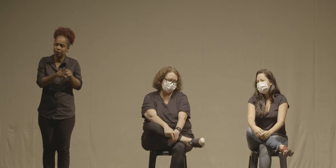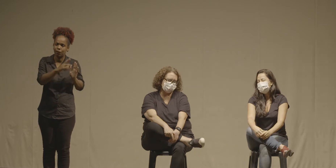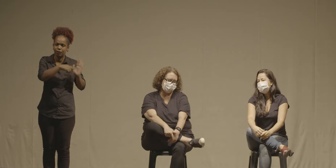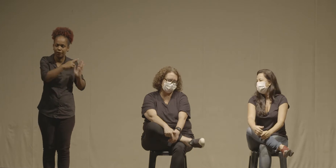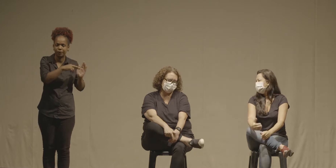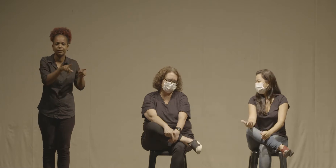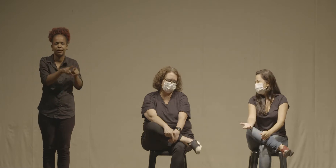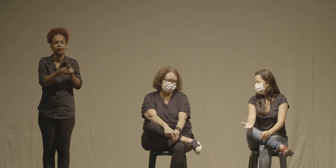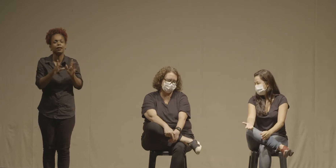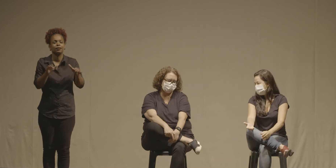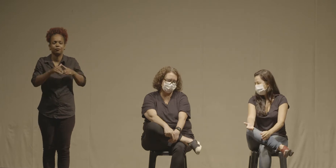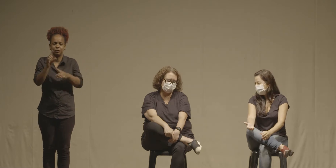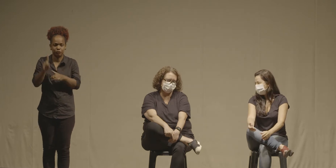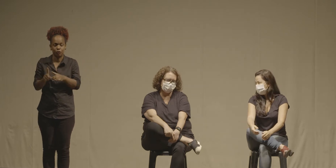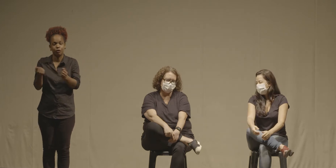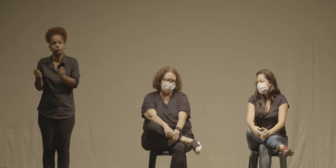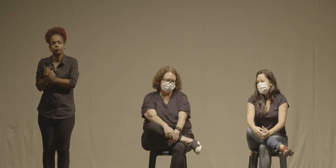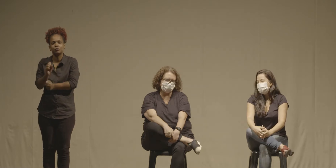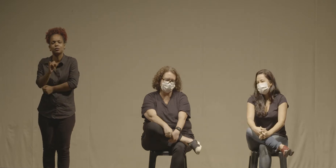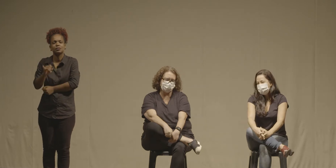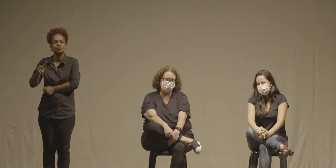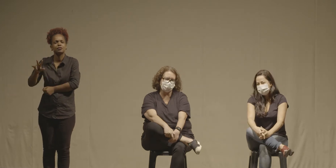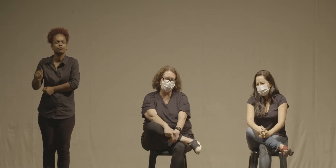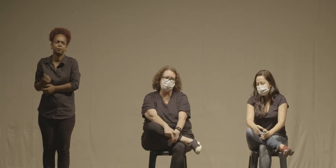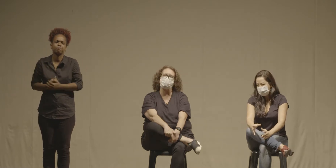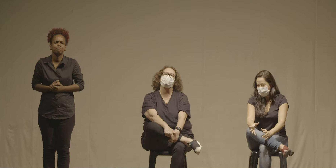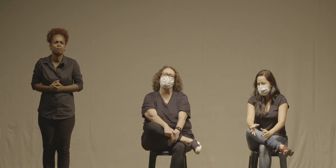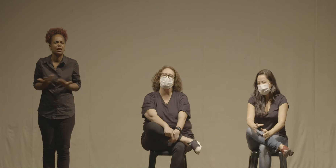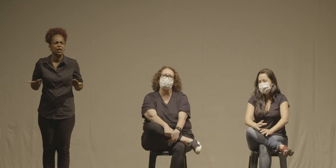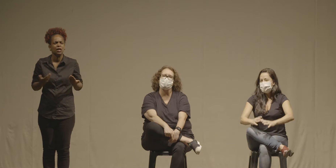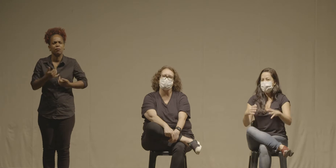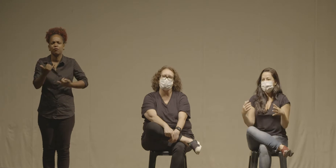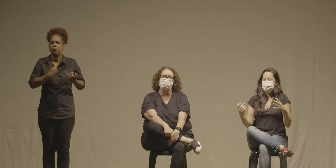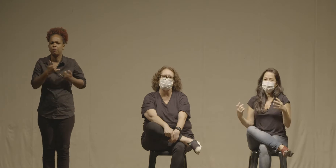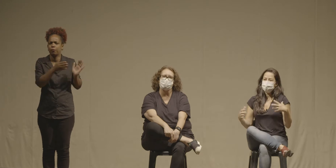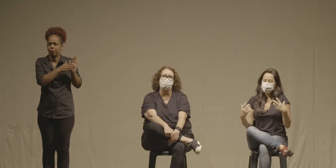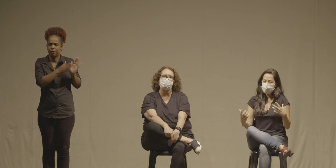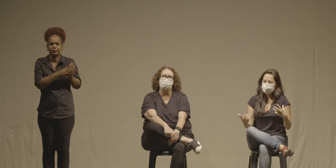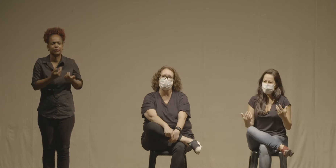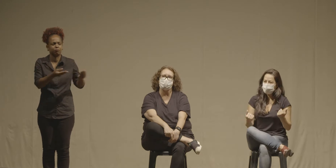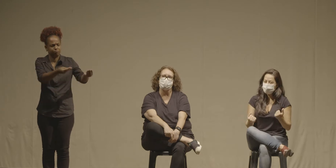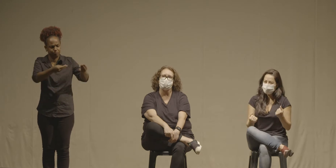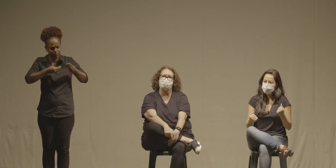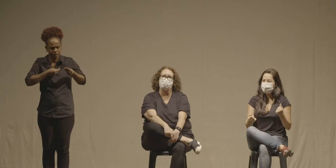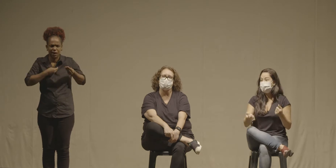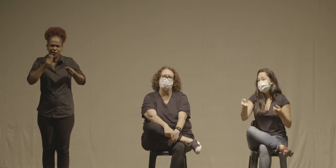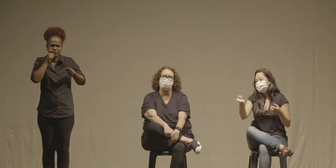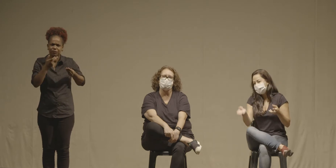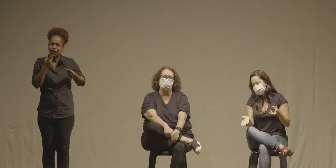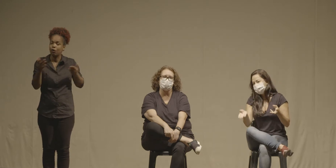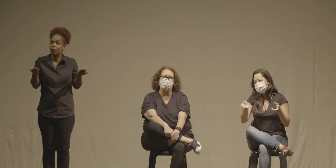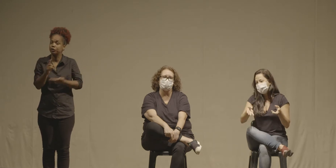roteirista e diretora junto com a Silvia. Quando a gente recebeu a proposta, e aí é interessante a gente falar, a gente está hoje, né, no